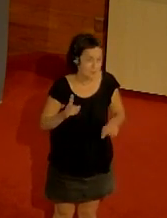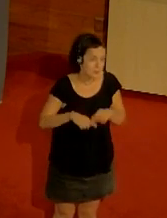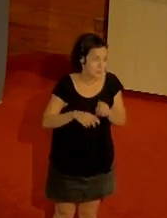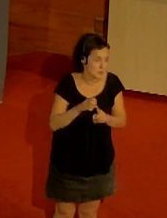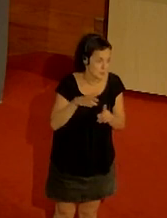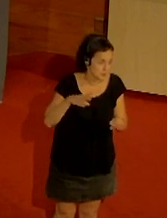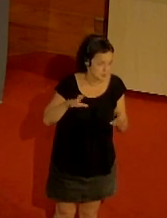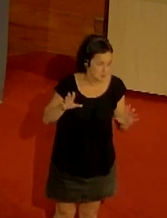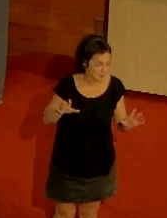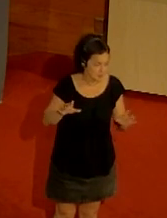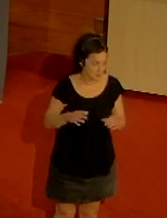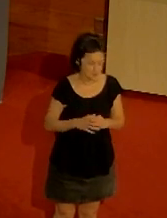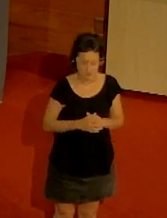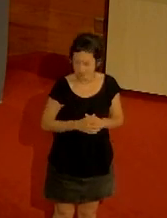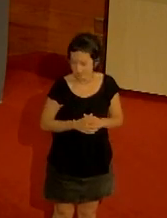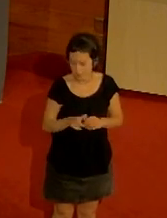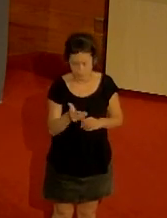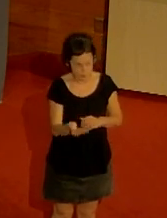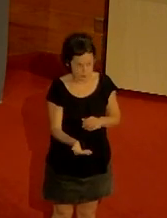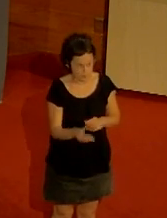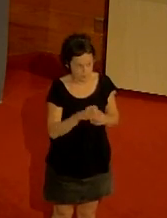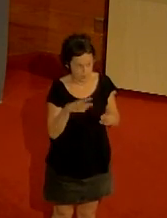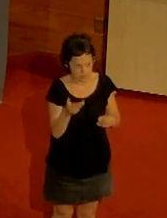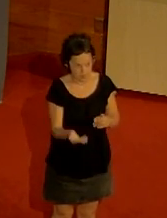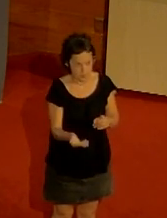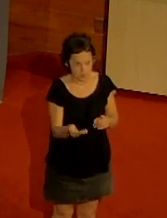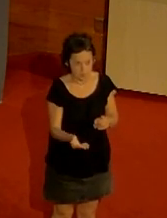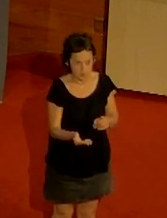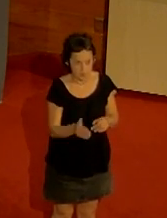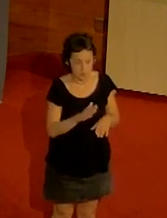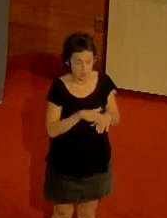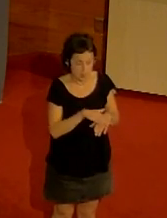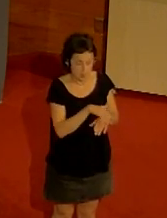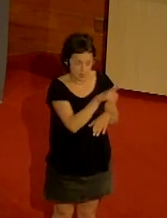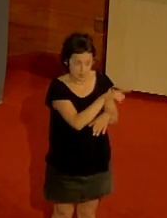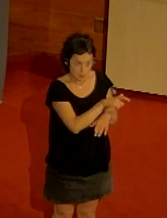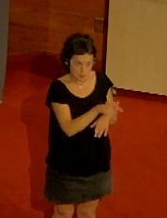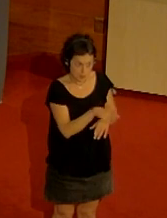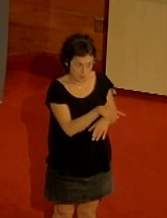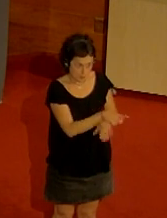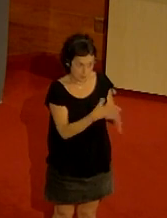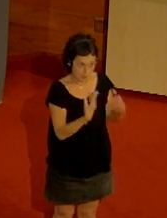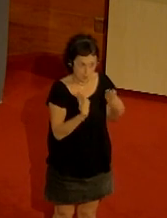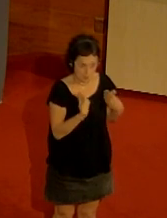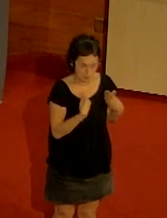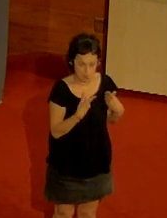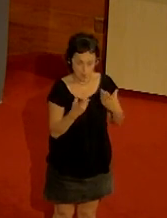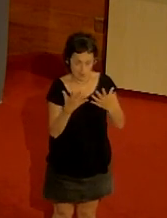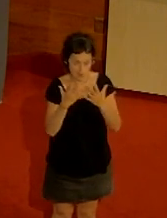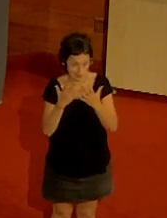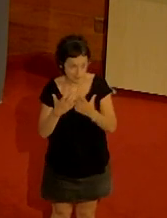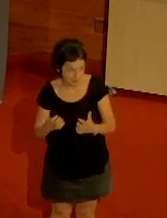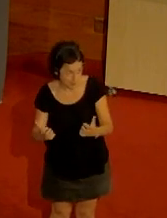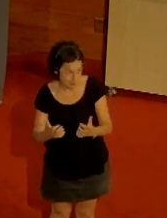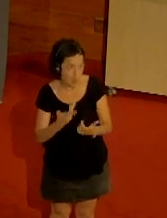importancia de la perspectiva para esas personas, para la audiencia, para quien informa